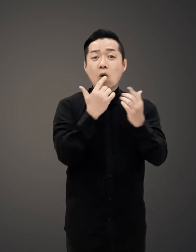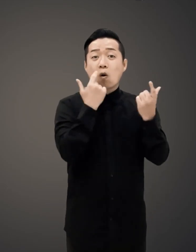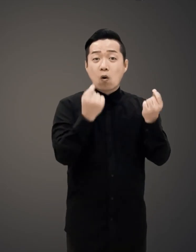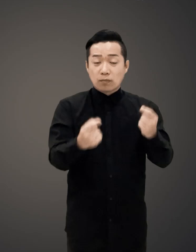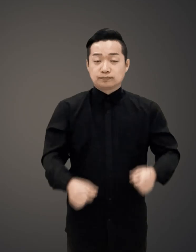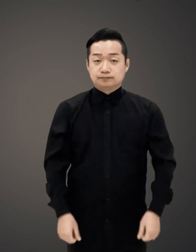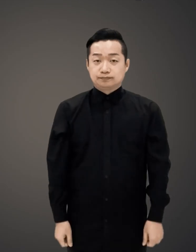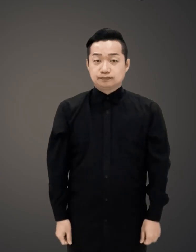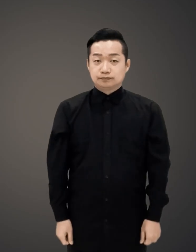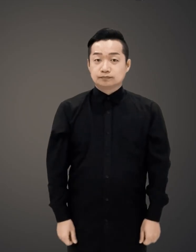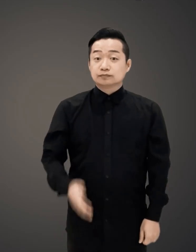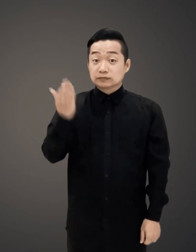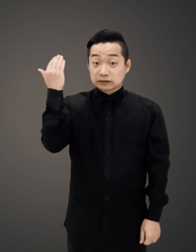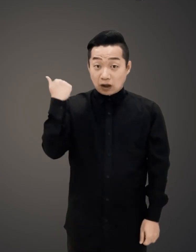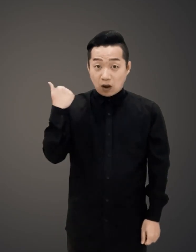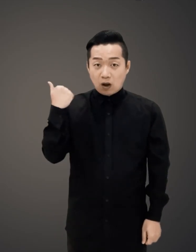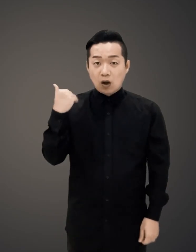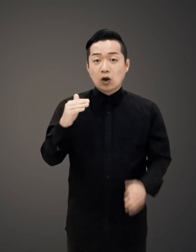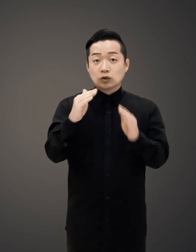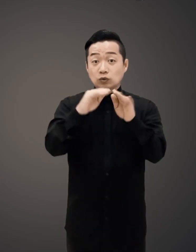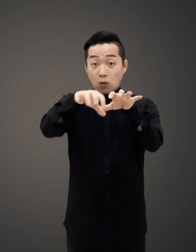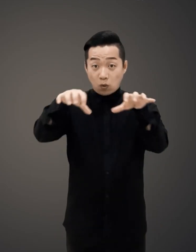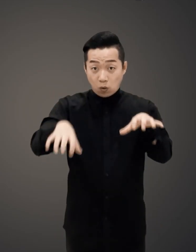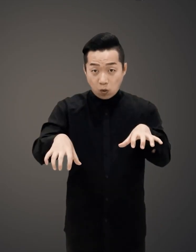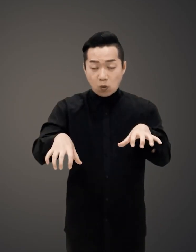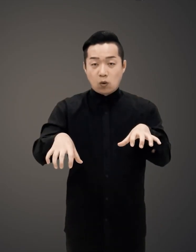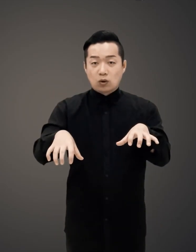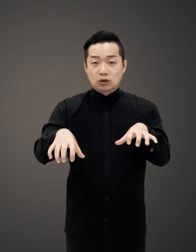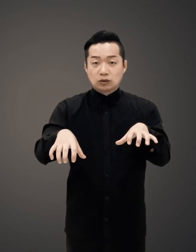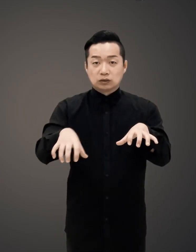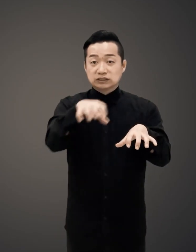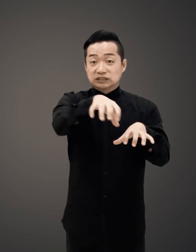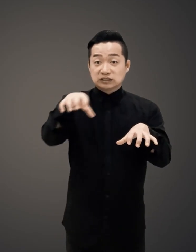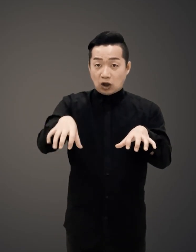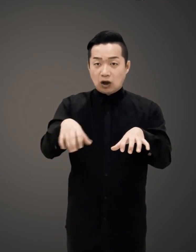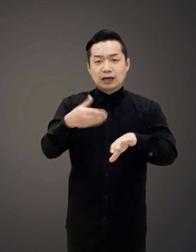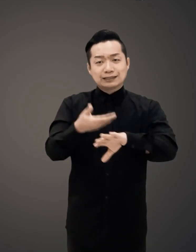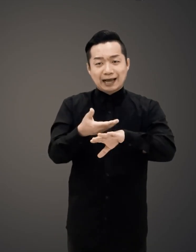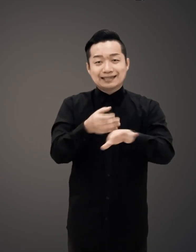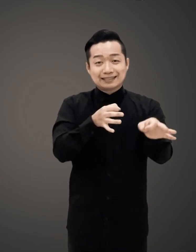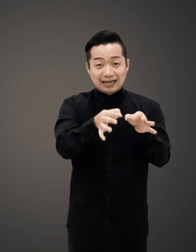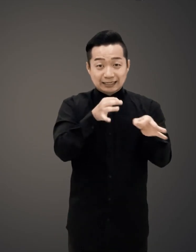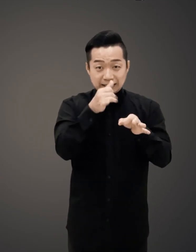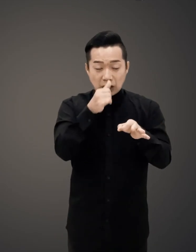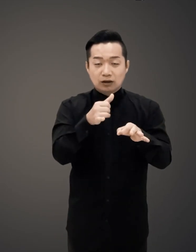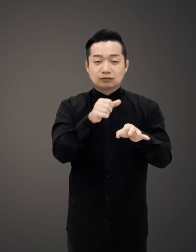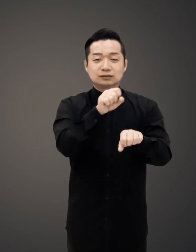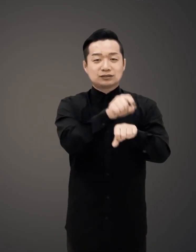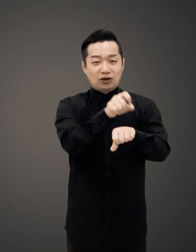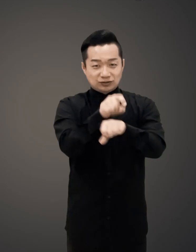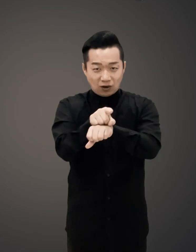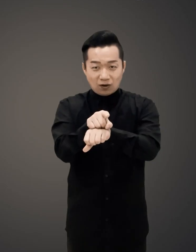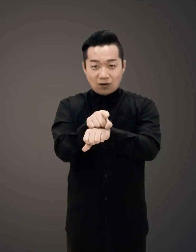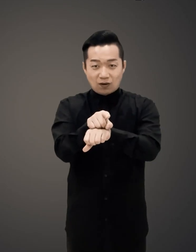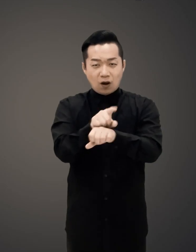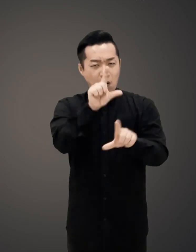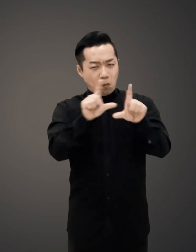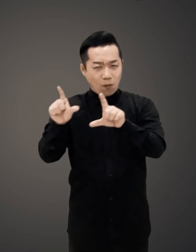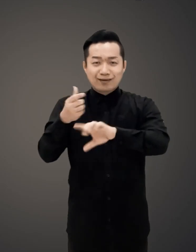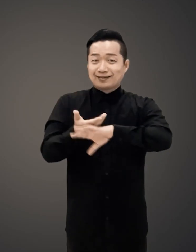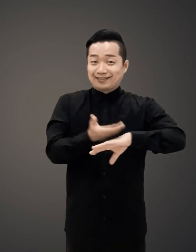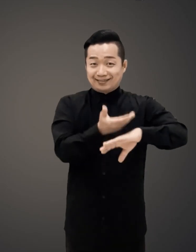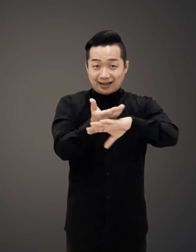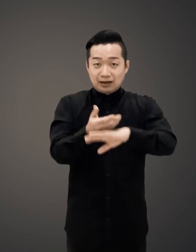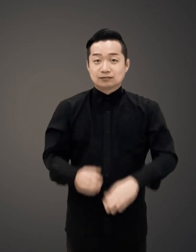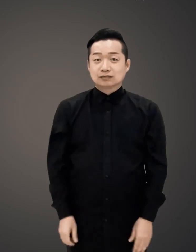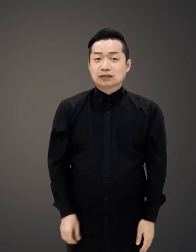생겨나는 것처럼 기존에는 각 동네마다 각 지역마다 다른 가게들, 다른 특색들이